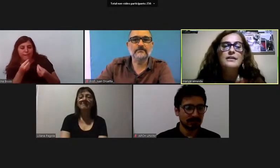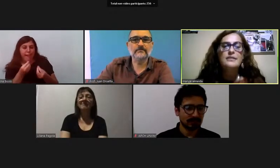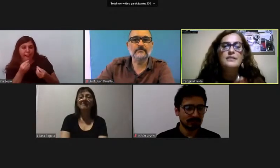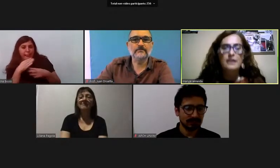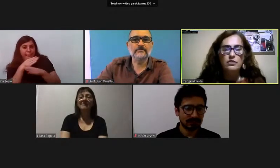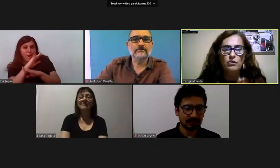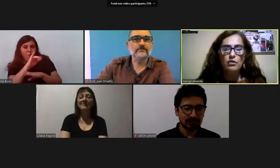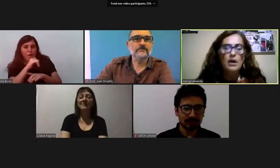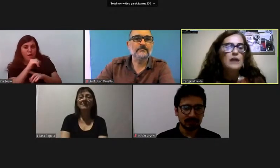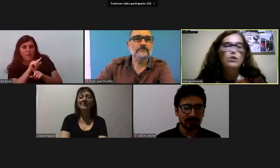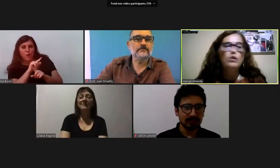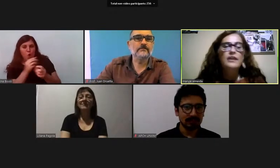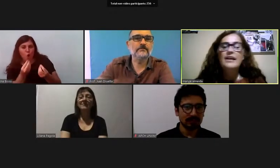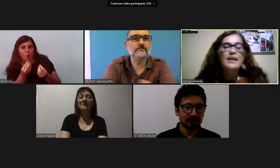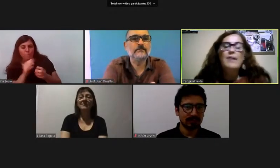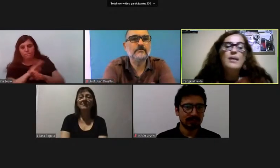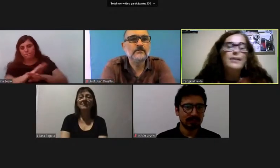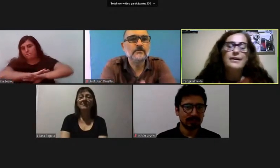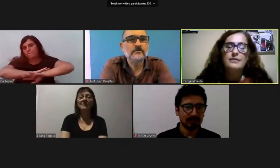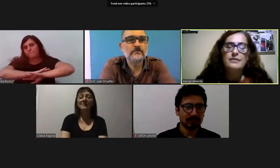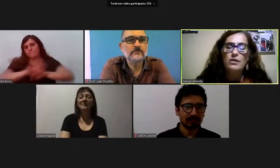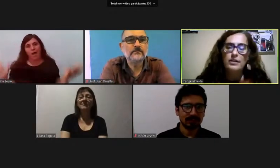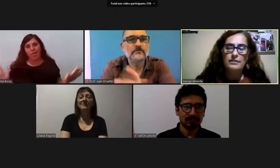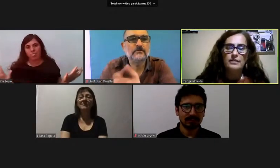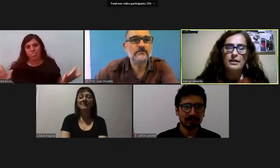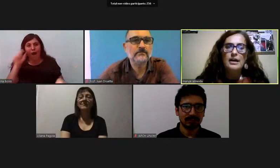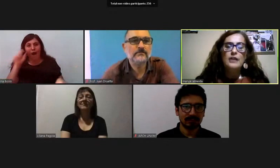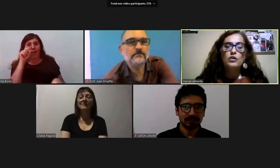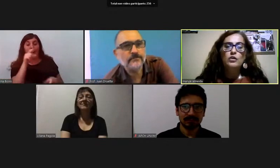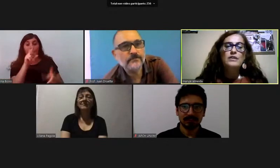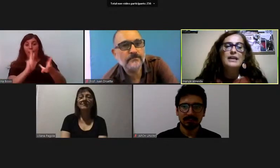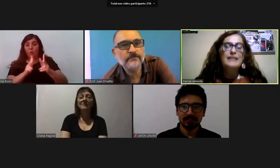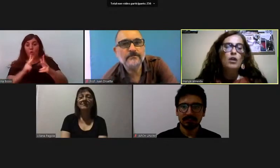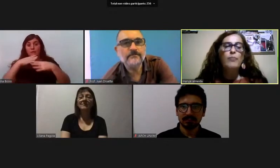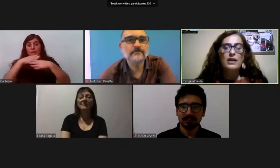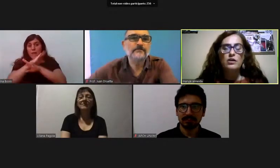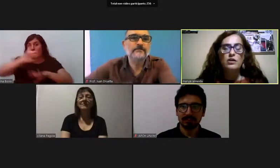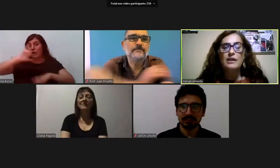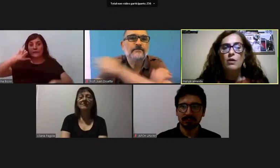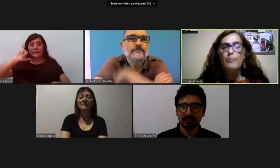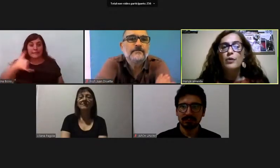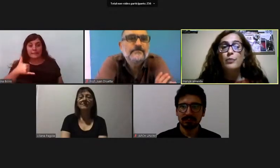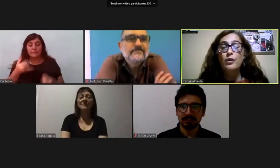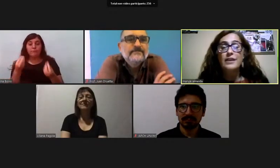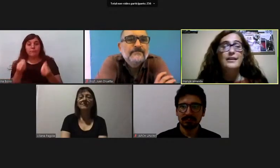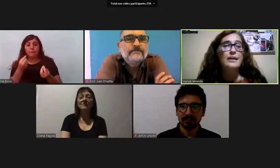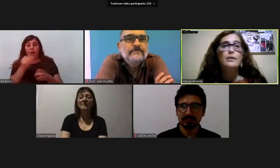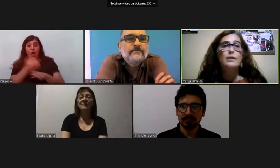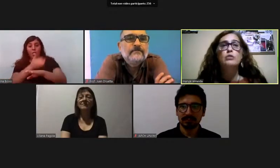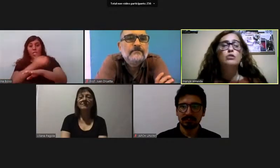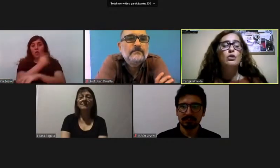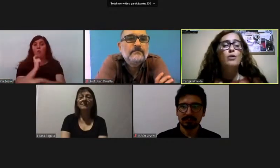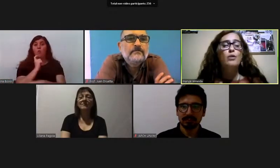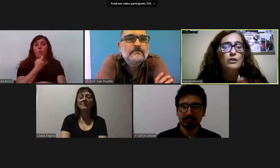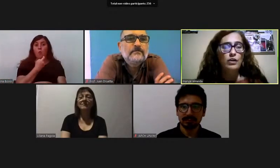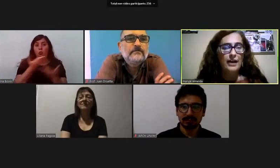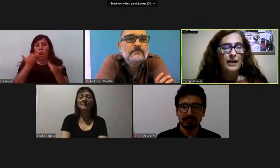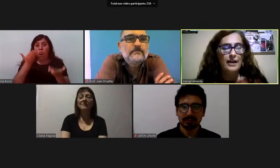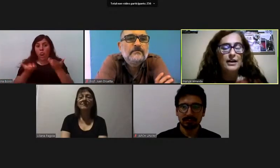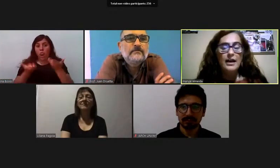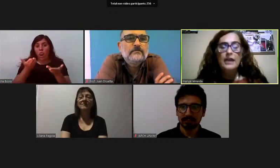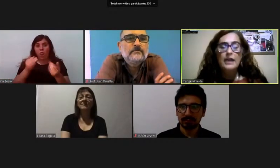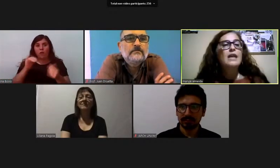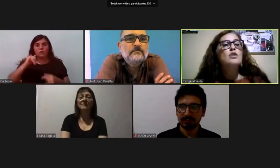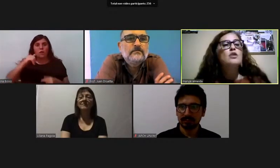alguien dice eso, no tiene que dar más explicaciones, ¿sí? Todas estas comparaciones que Juan propone tienen que ver con todos los mitos que